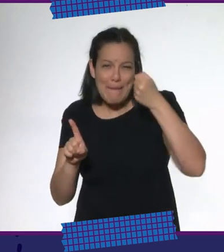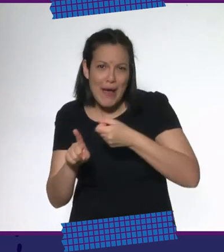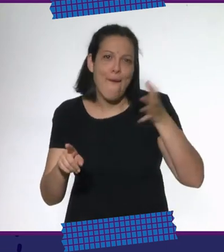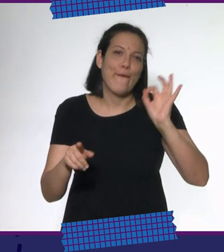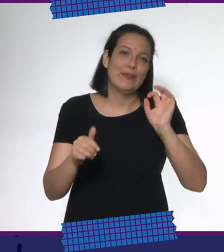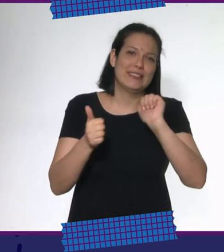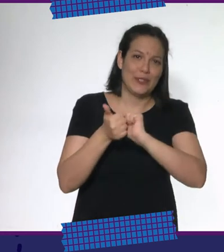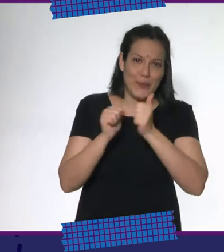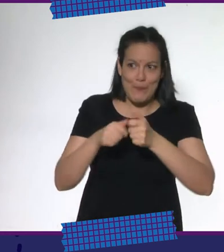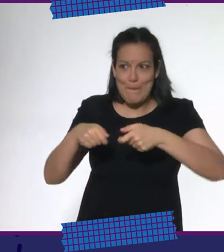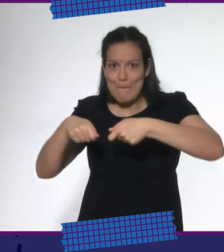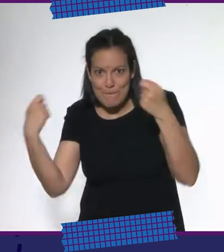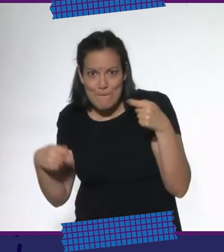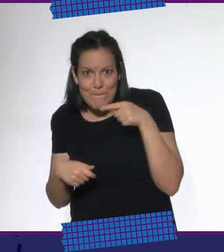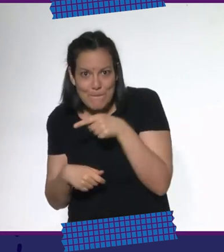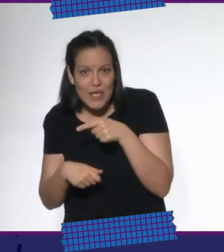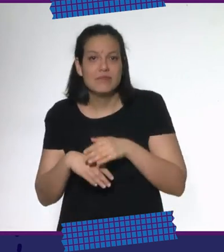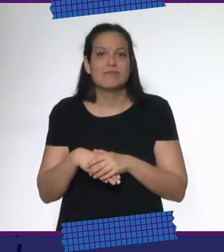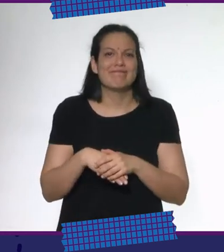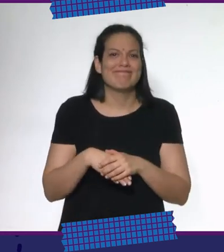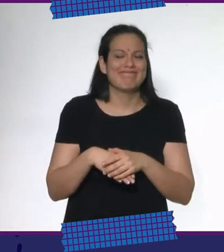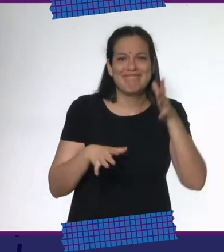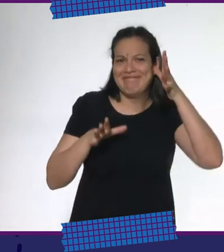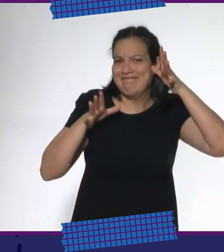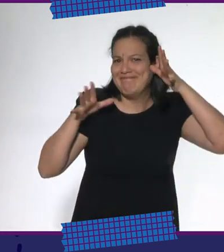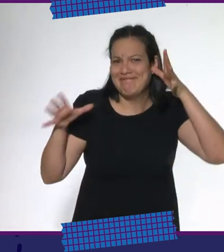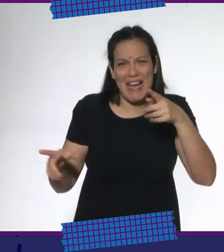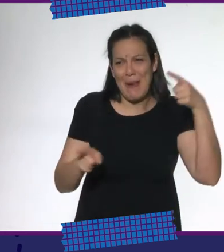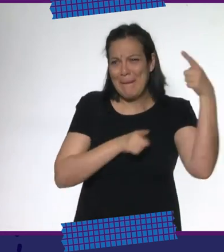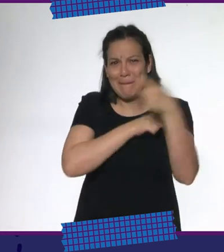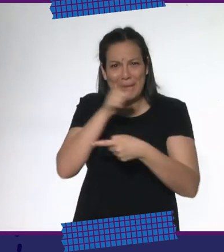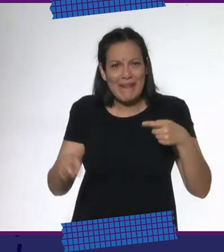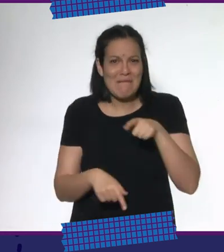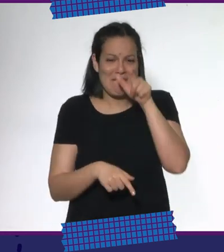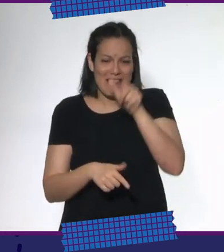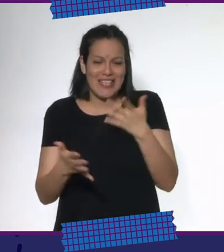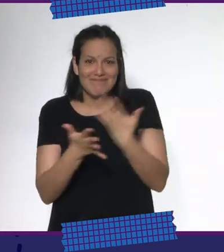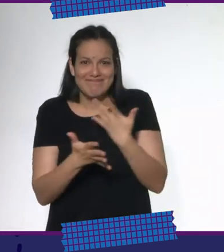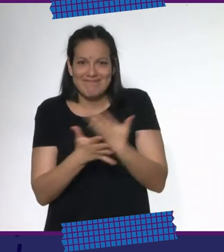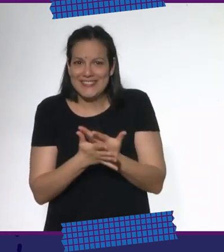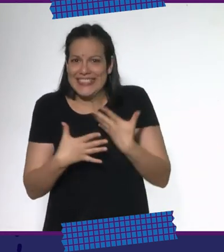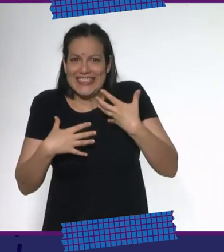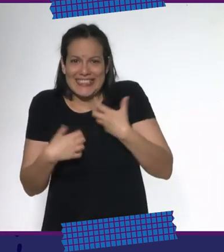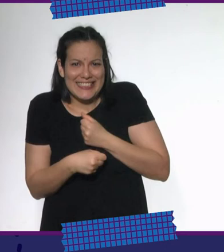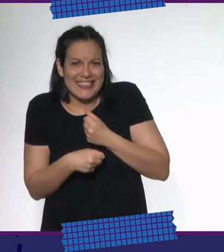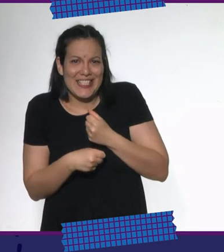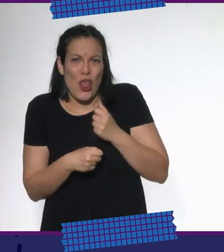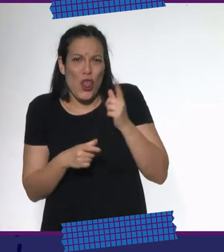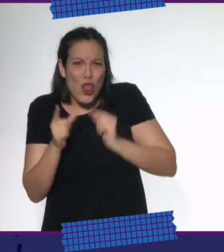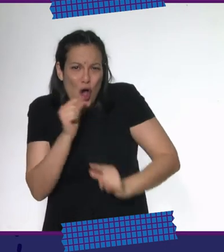sexual. Las descargas son brutales. La víctima siente impotencia y dolor, vergüenza